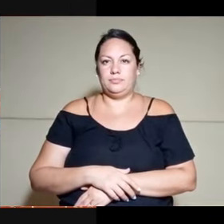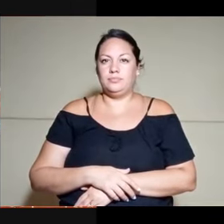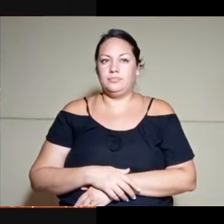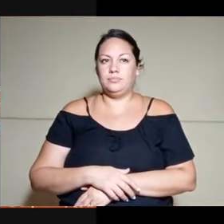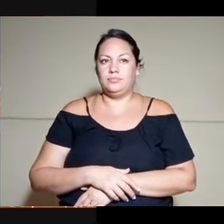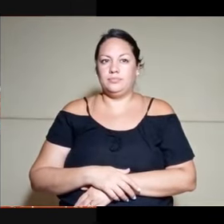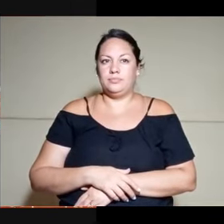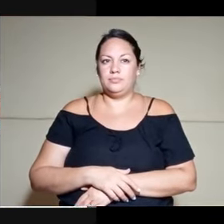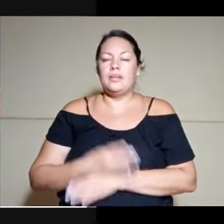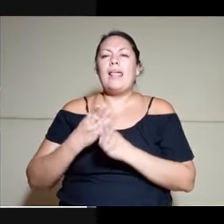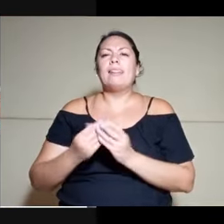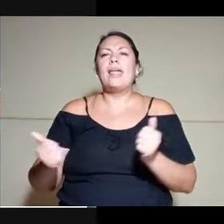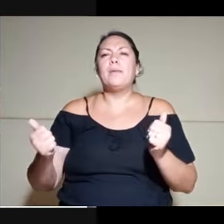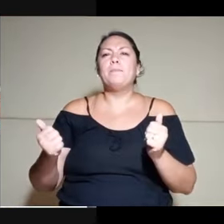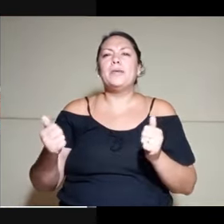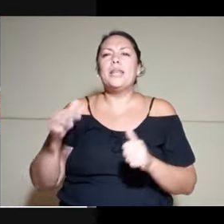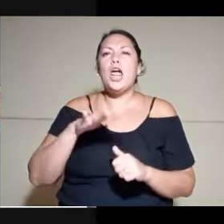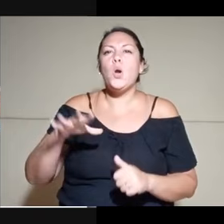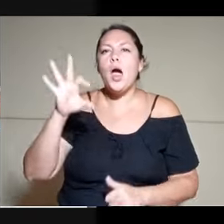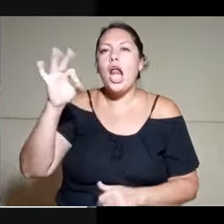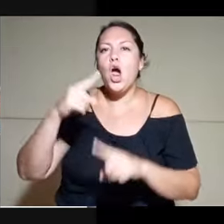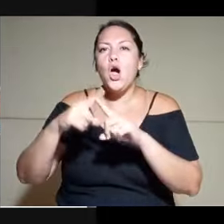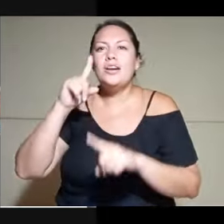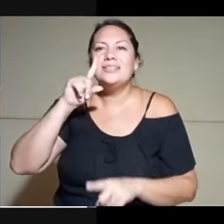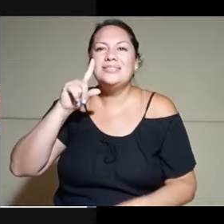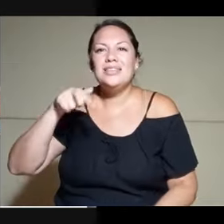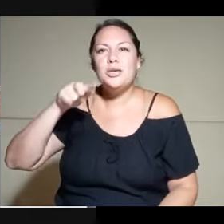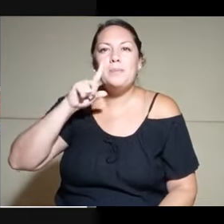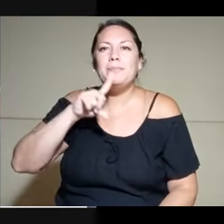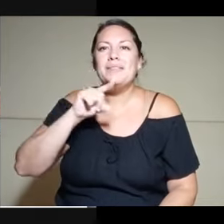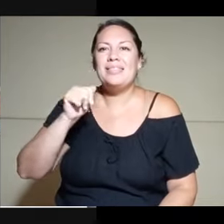visual, o sea, el occipital era el lóbulo donde terminaba la vía visual.